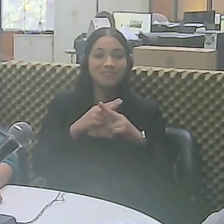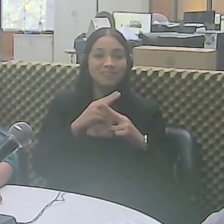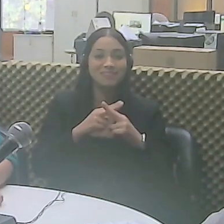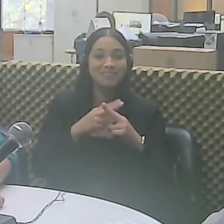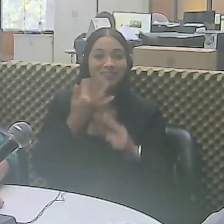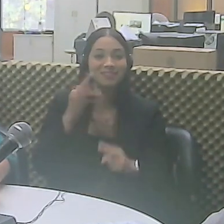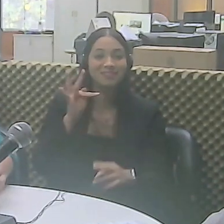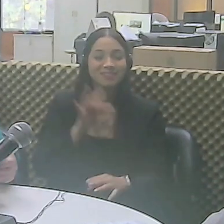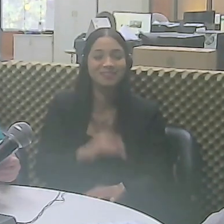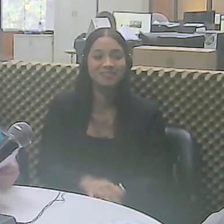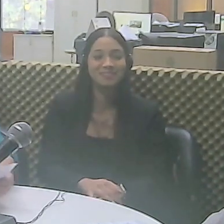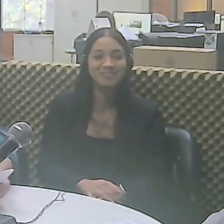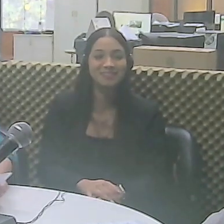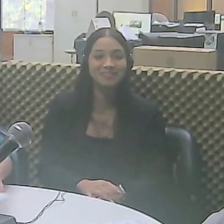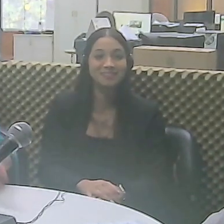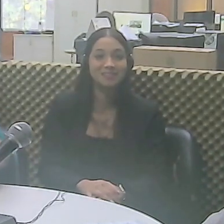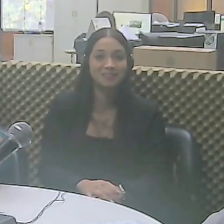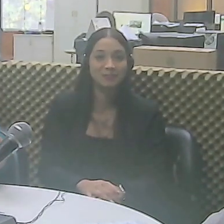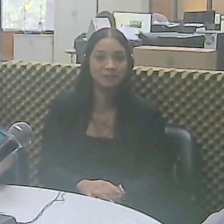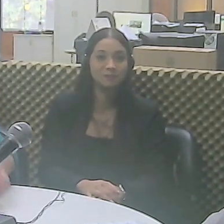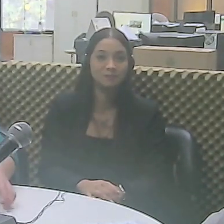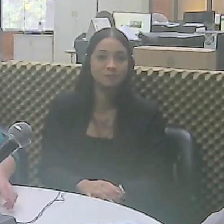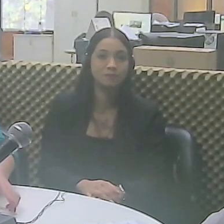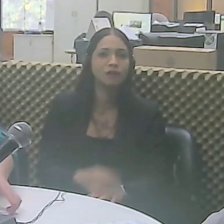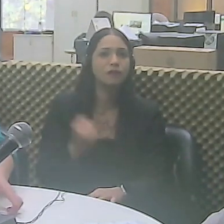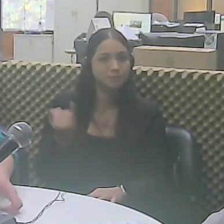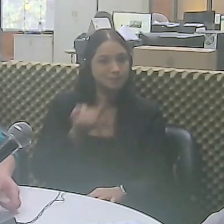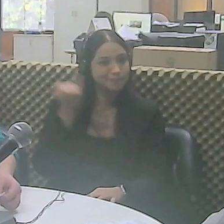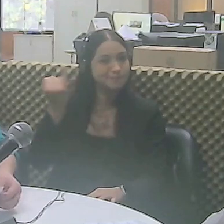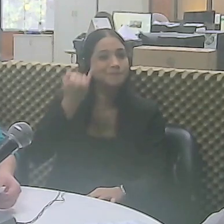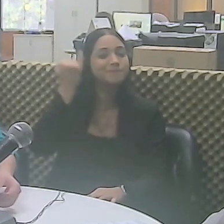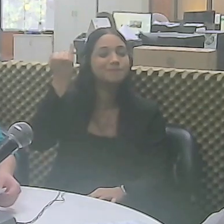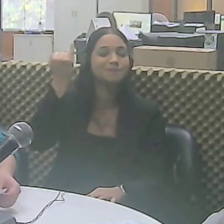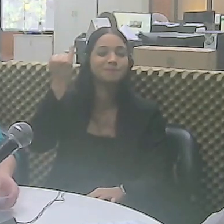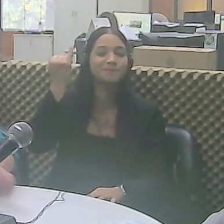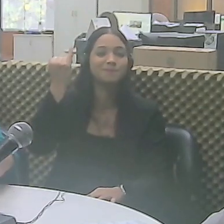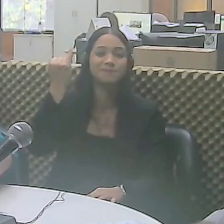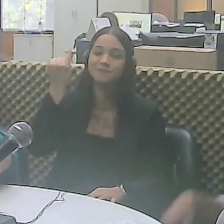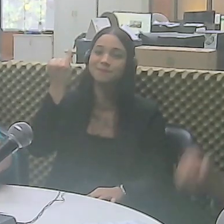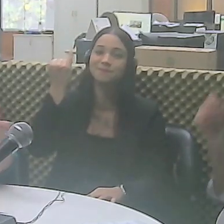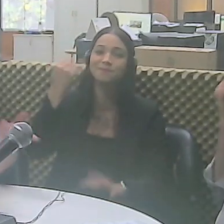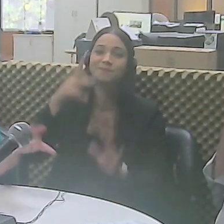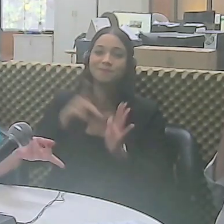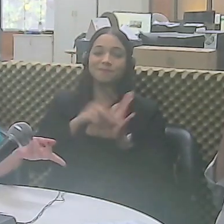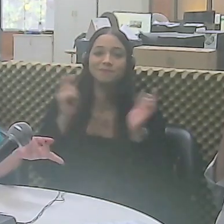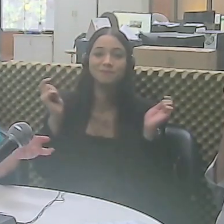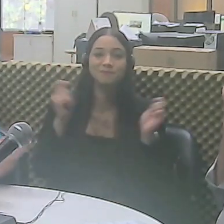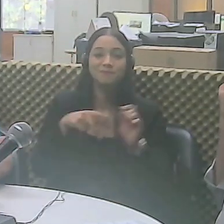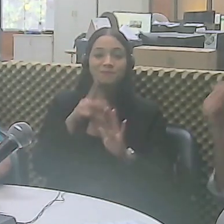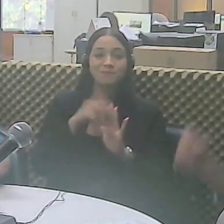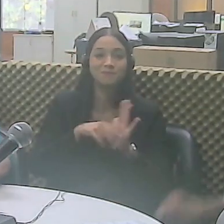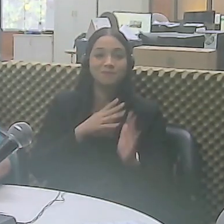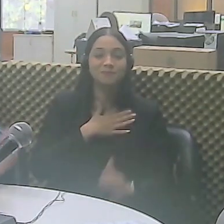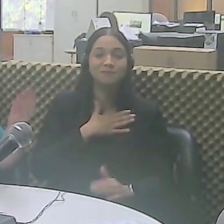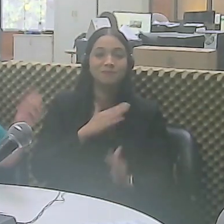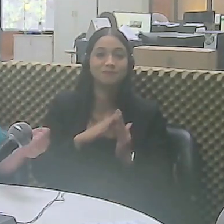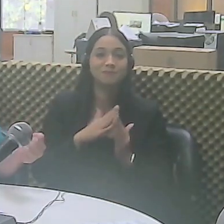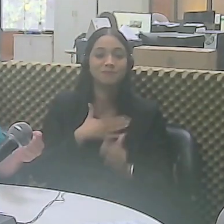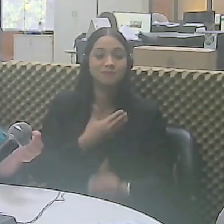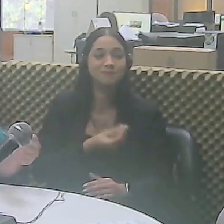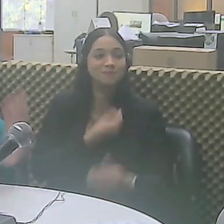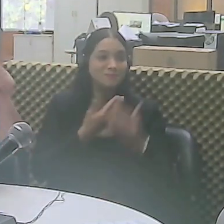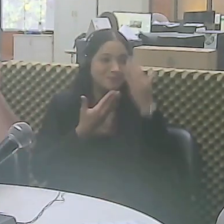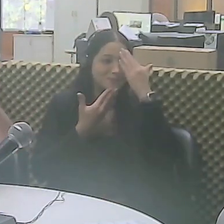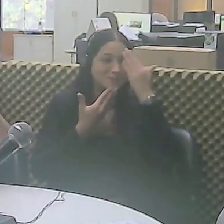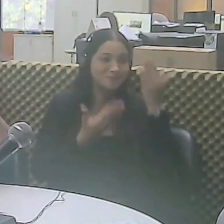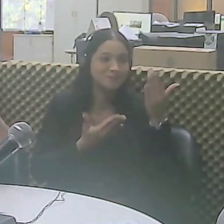Econômica Federal, e que tem uma grande importância aí dentro da viabilização do programa Minha Casa Minha Vida. Muito